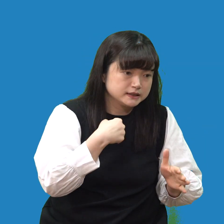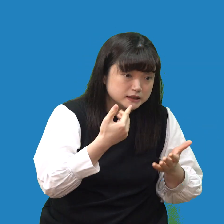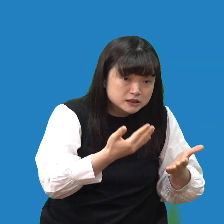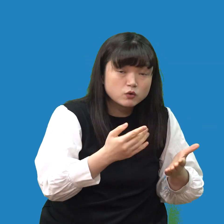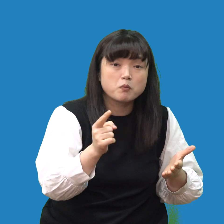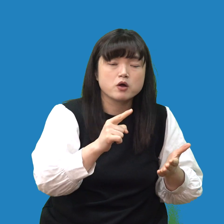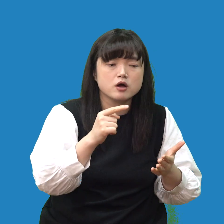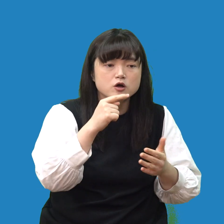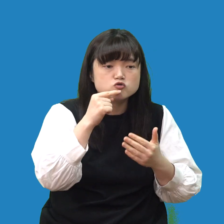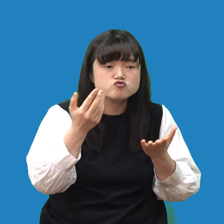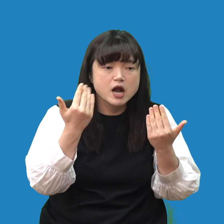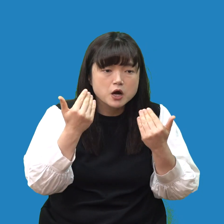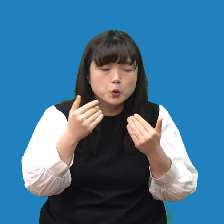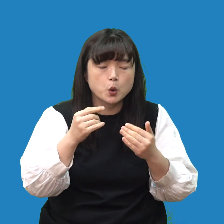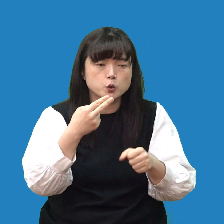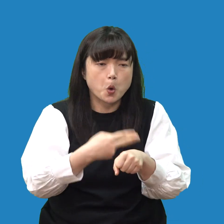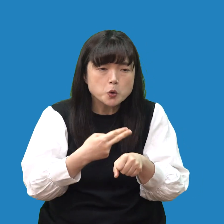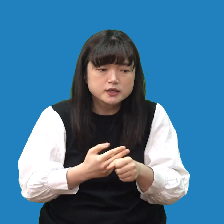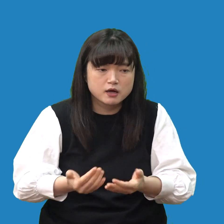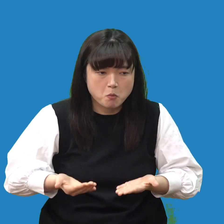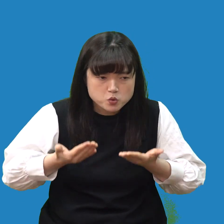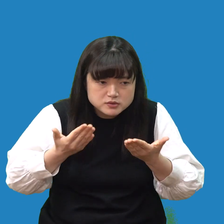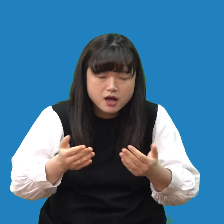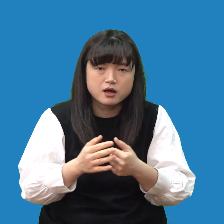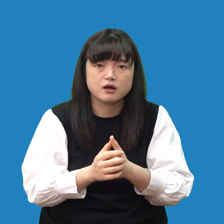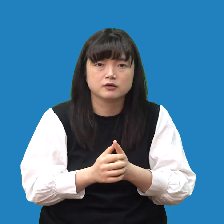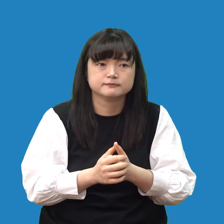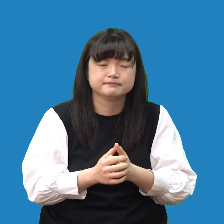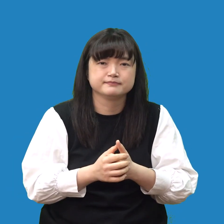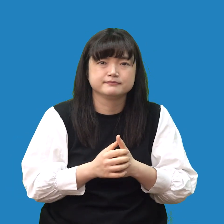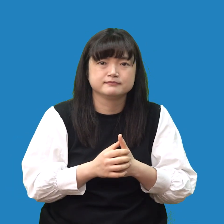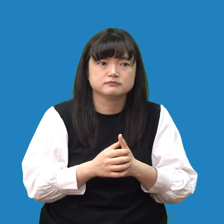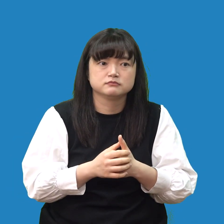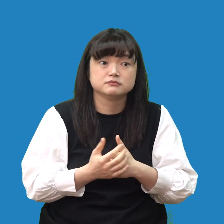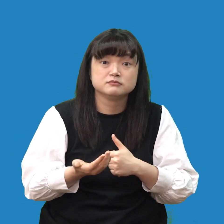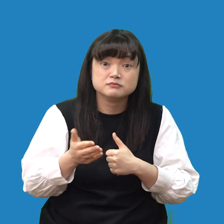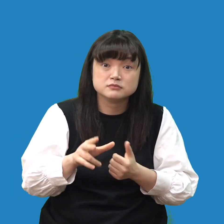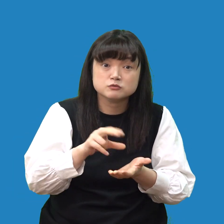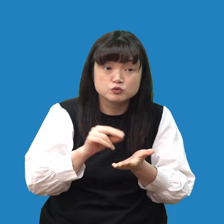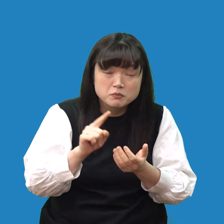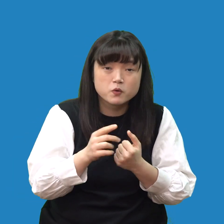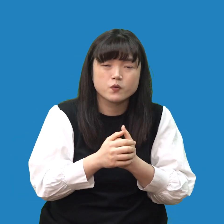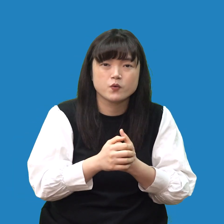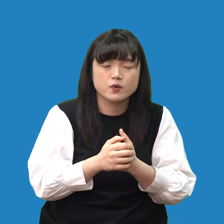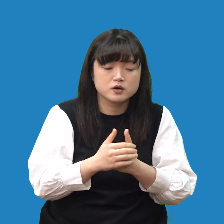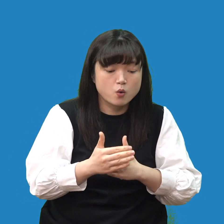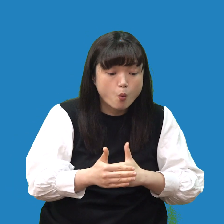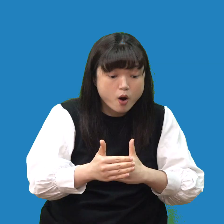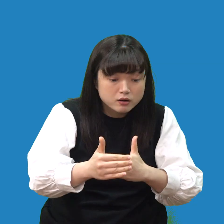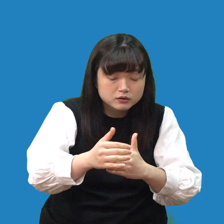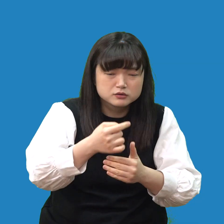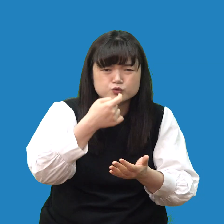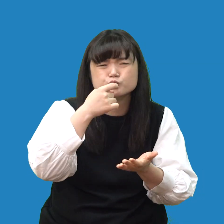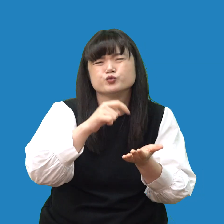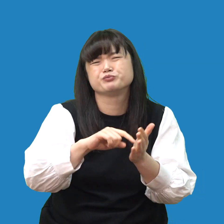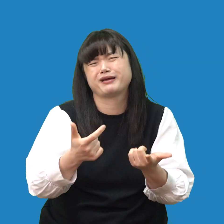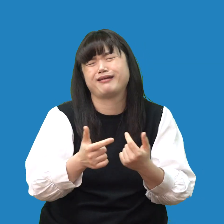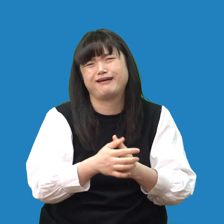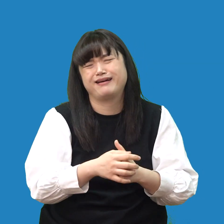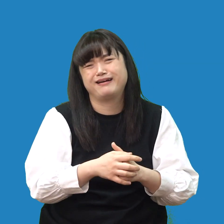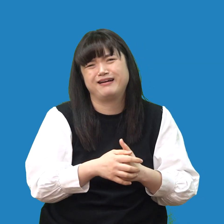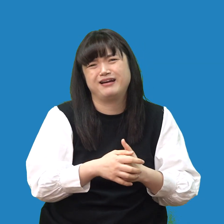주일학교 교사에 자원하기도 하고 또 봉사도 열심히 하고 있습니다. 그런데 그 과정이 솔직히 쉽지 않다고